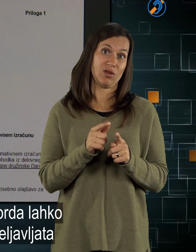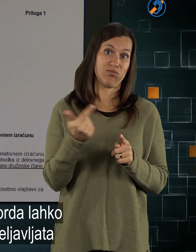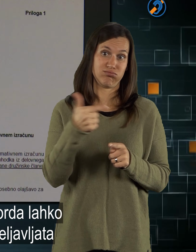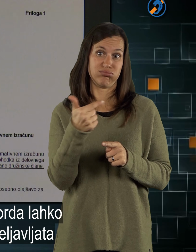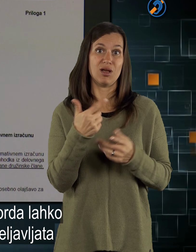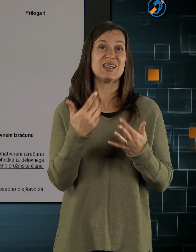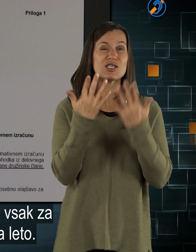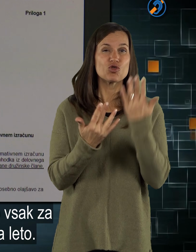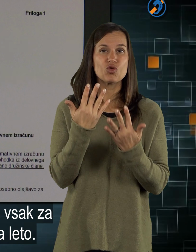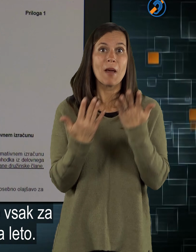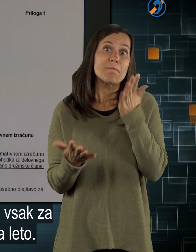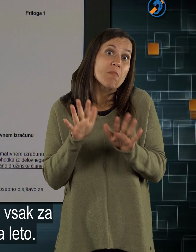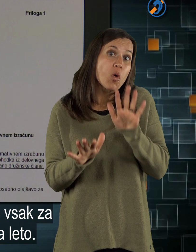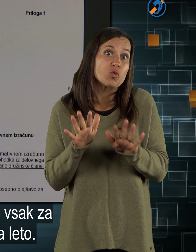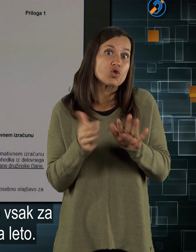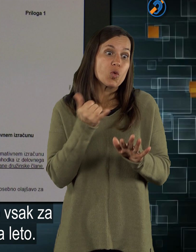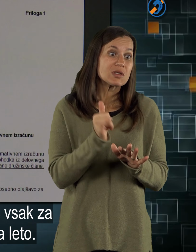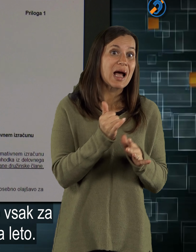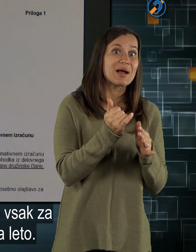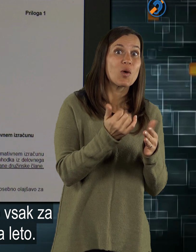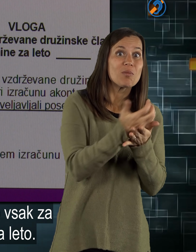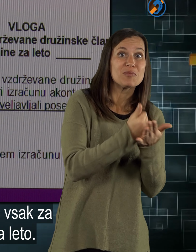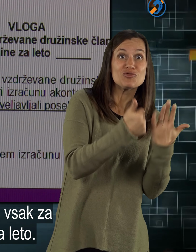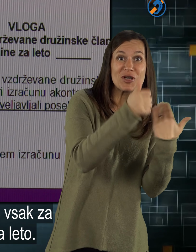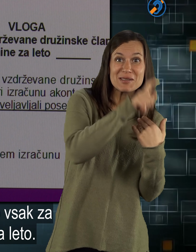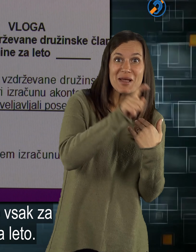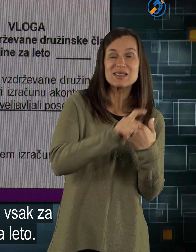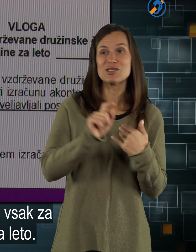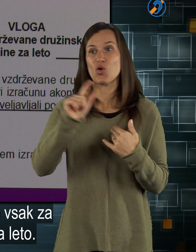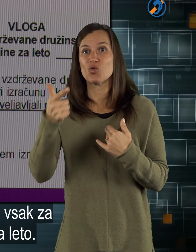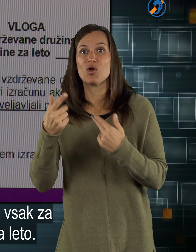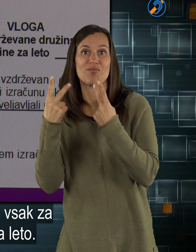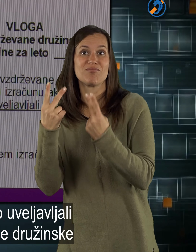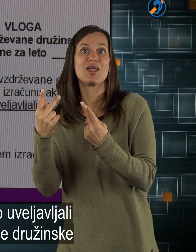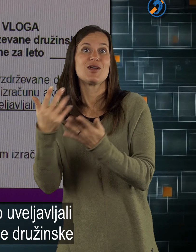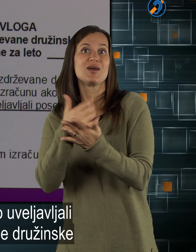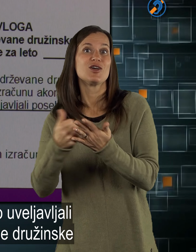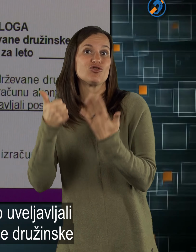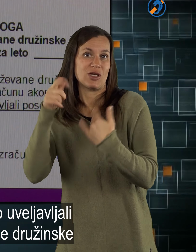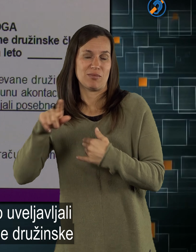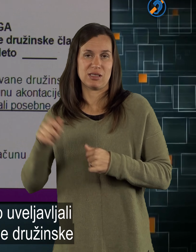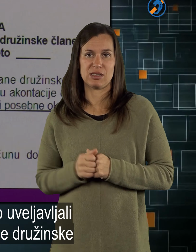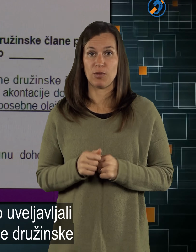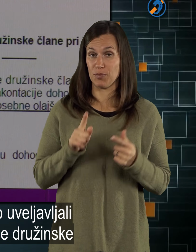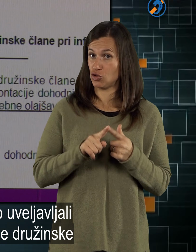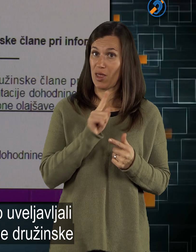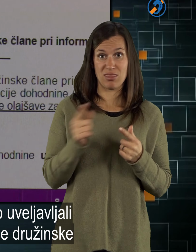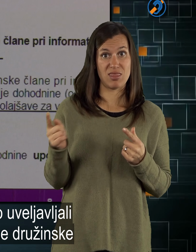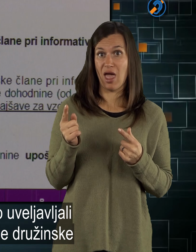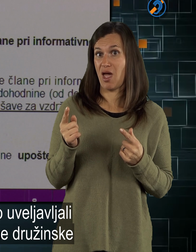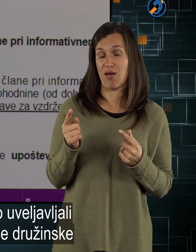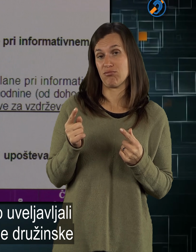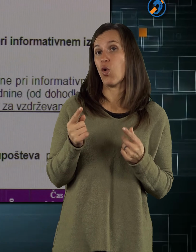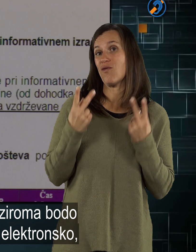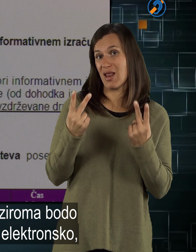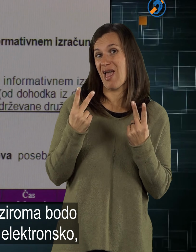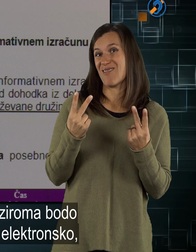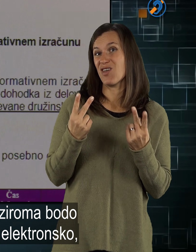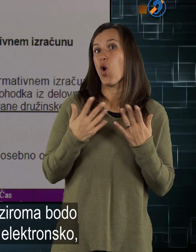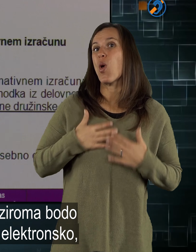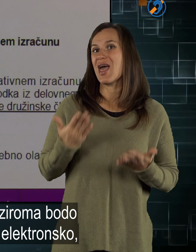da uveljavljata otroka vsak za 6 mesecev. Če zavezanci ne bodo uveljavljali olajšave za vzdrževane družinske člane